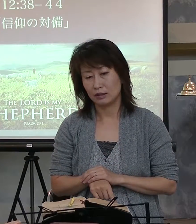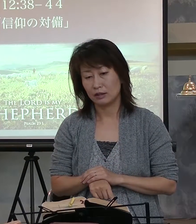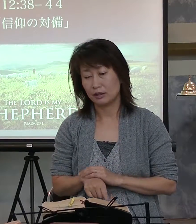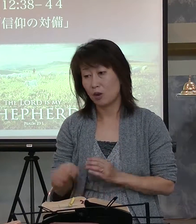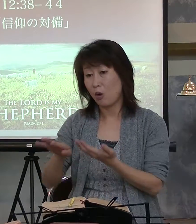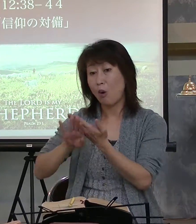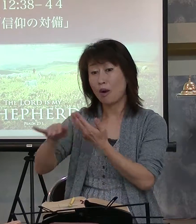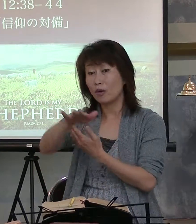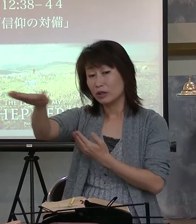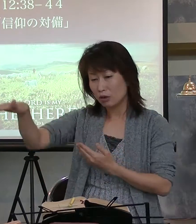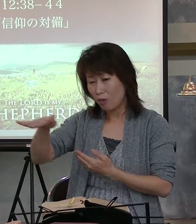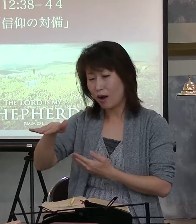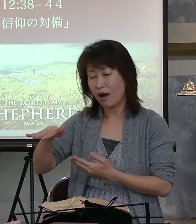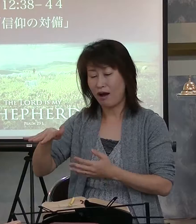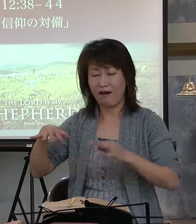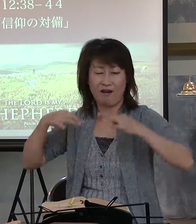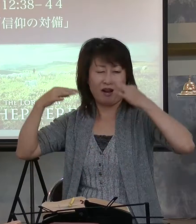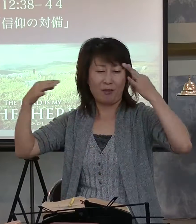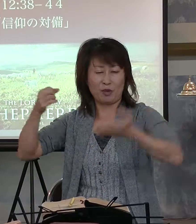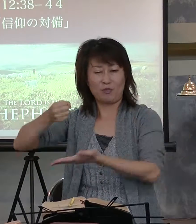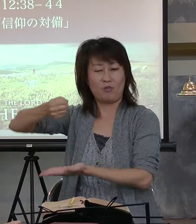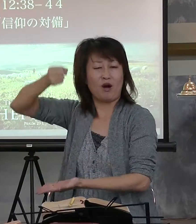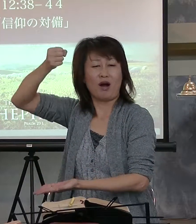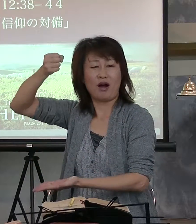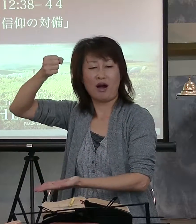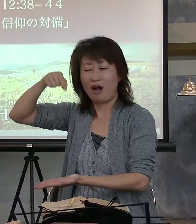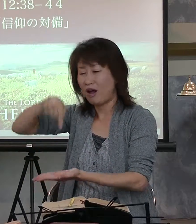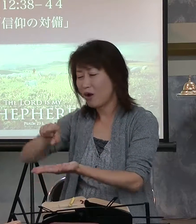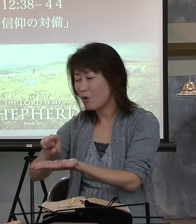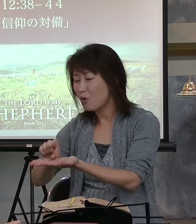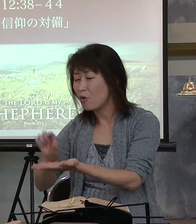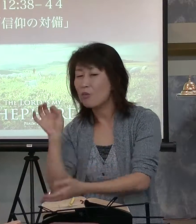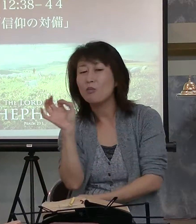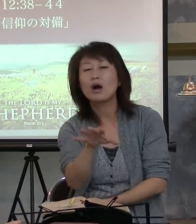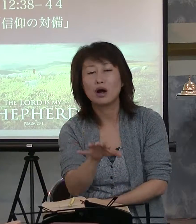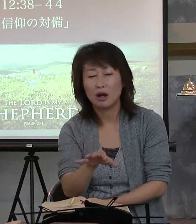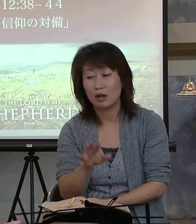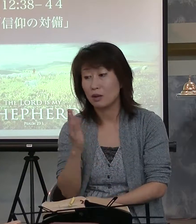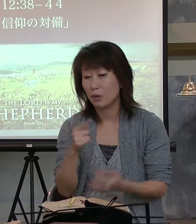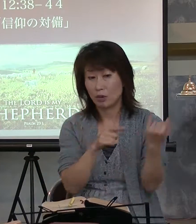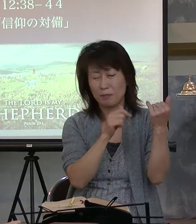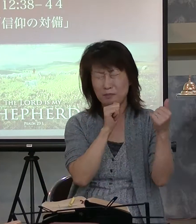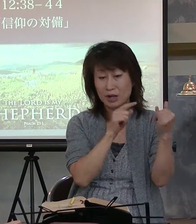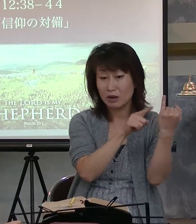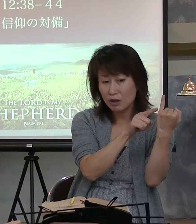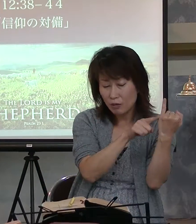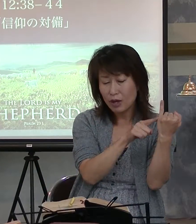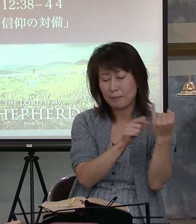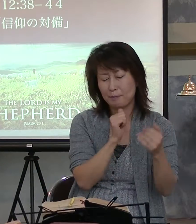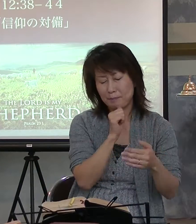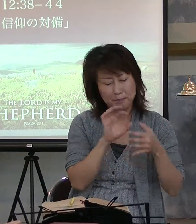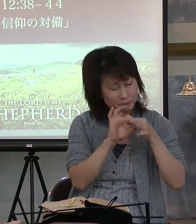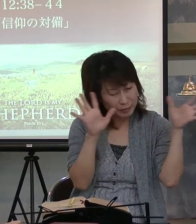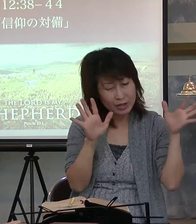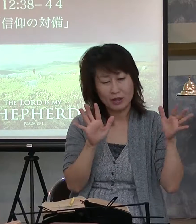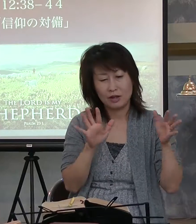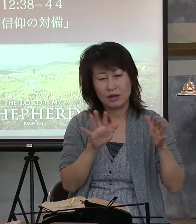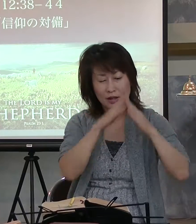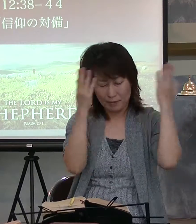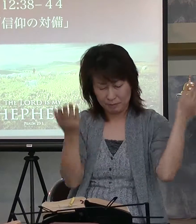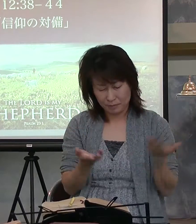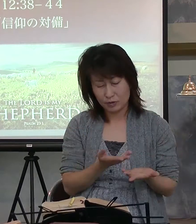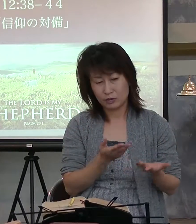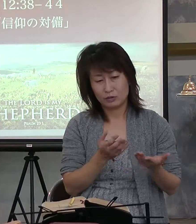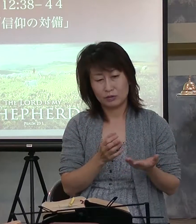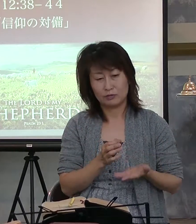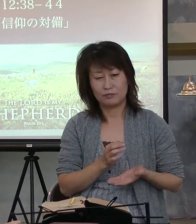皆は有り余る中から投げ入れたのに、この女は貧しい中からあるだけを全